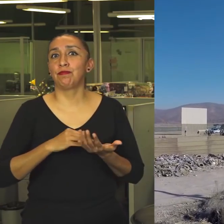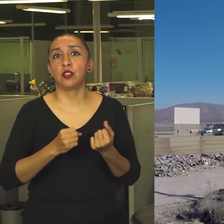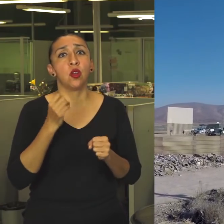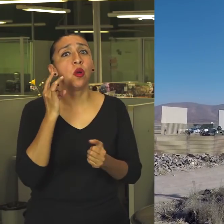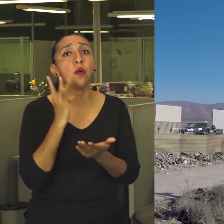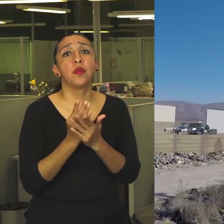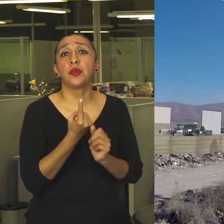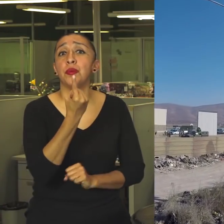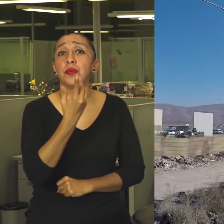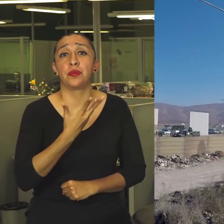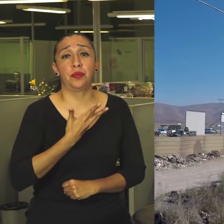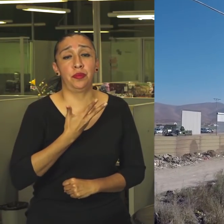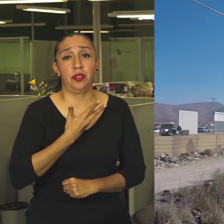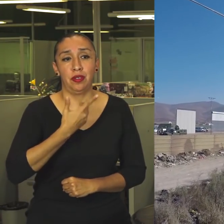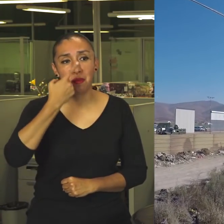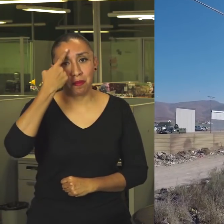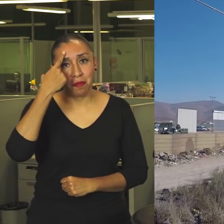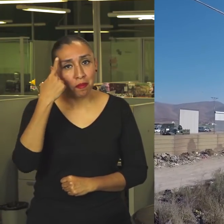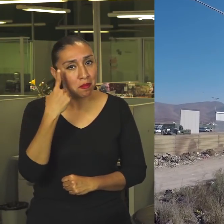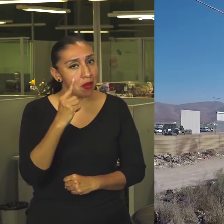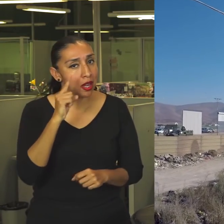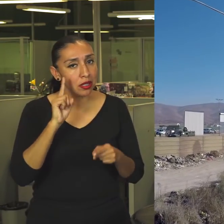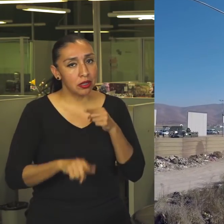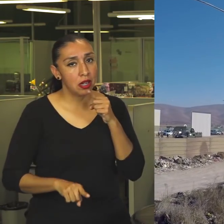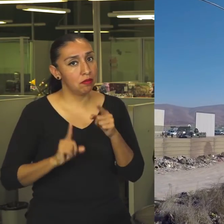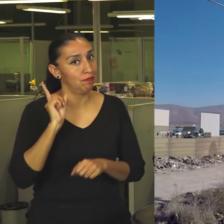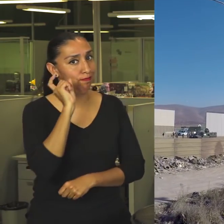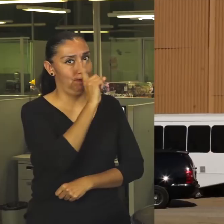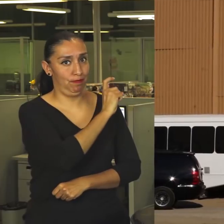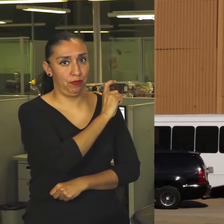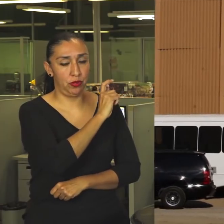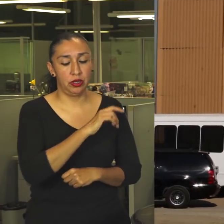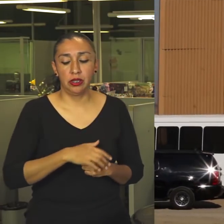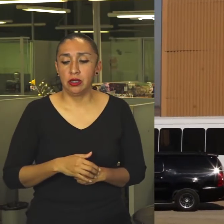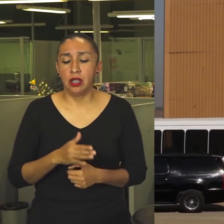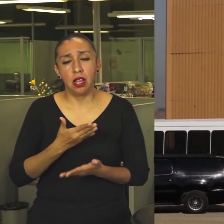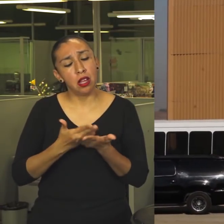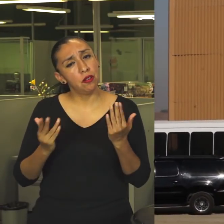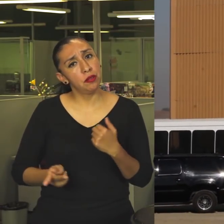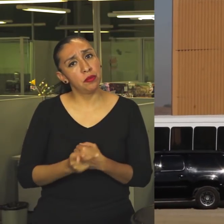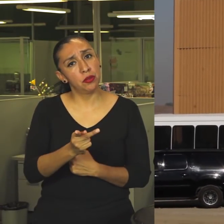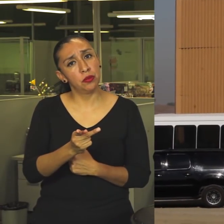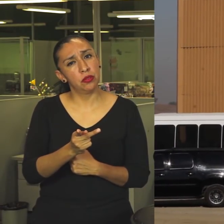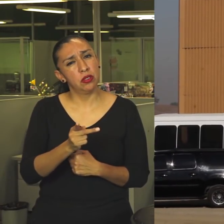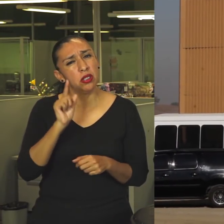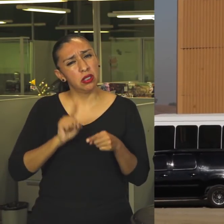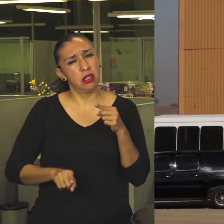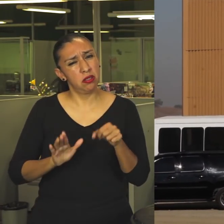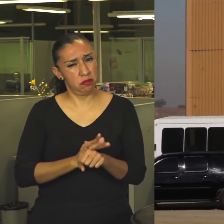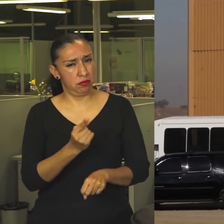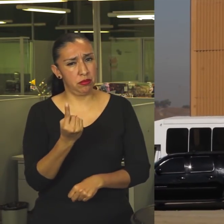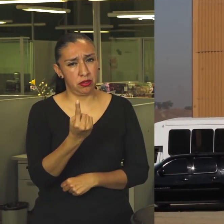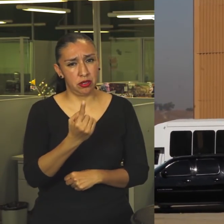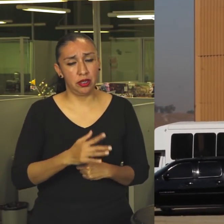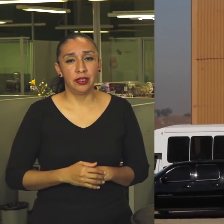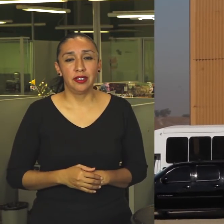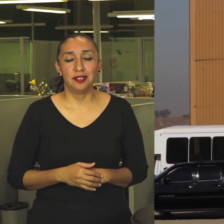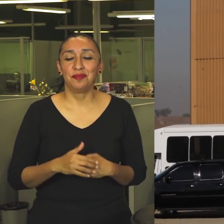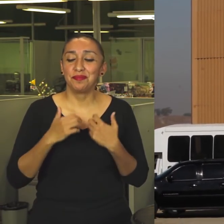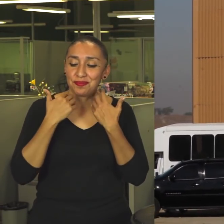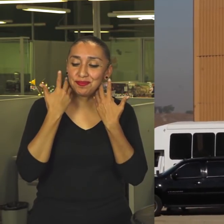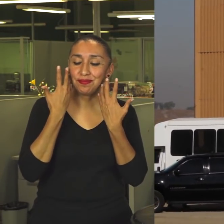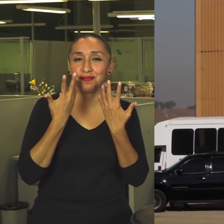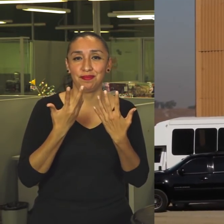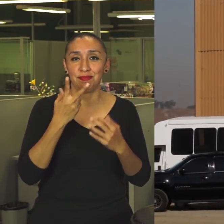batalla ahí para poderlo derribar porque los derribaron esa sería la pregunta bueno para dar pie a la construcción del llamado